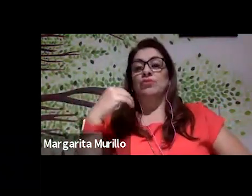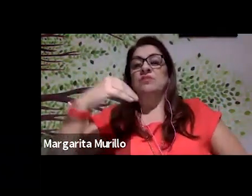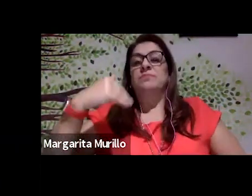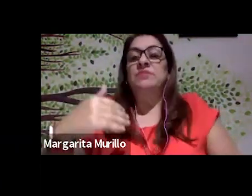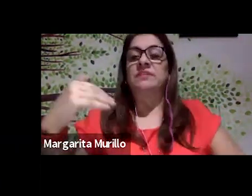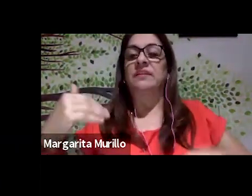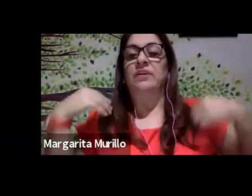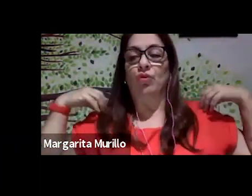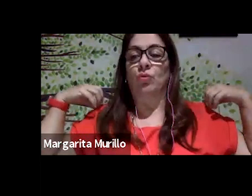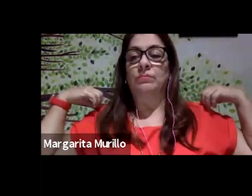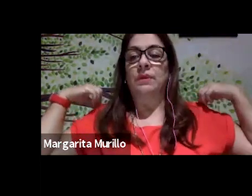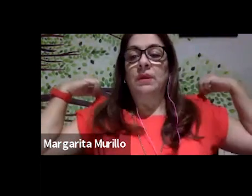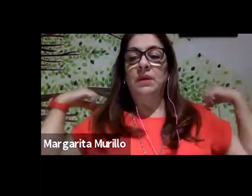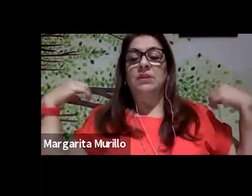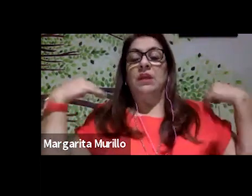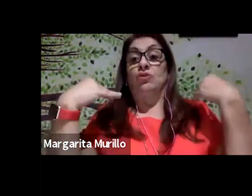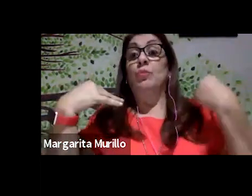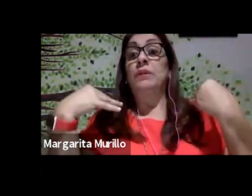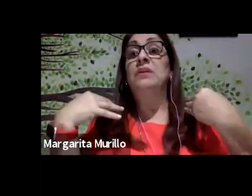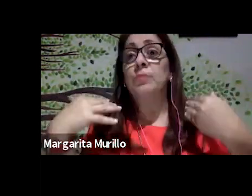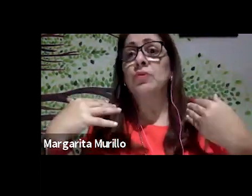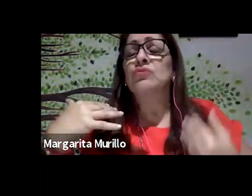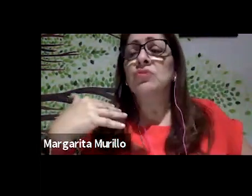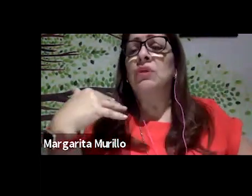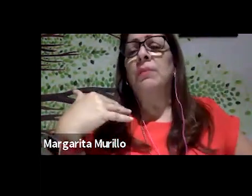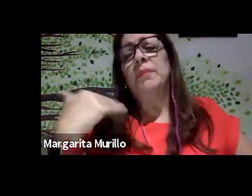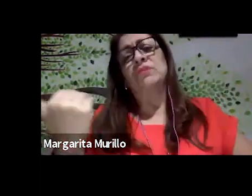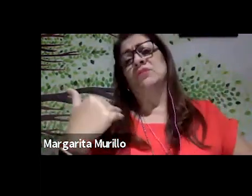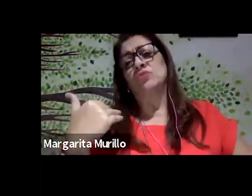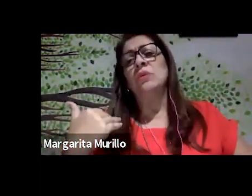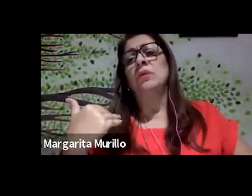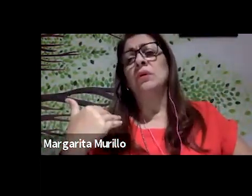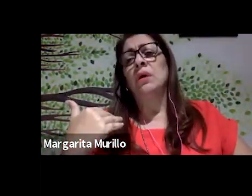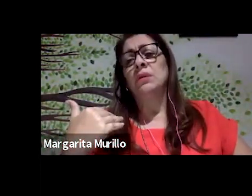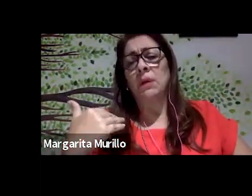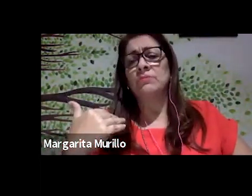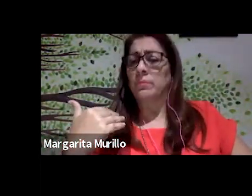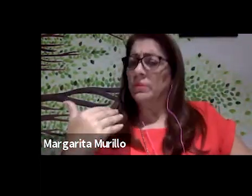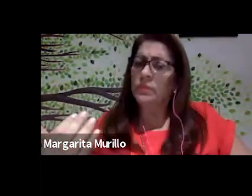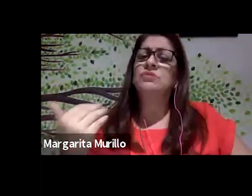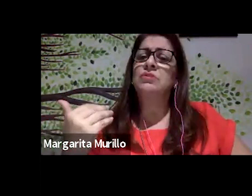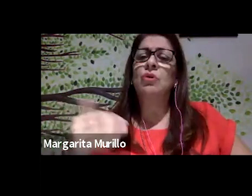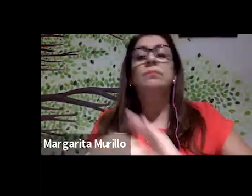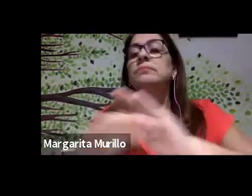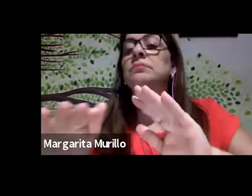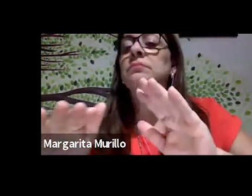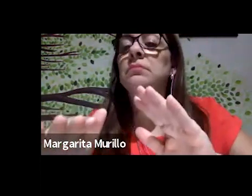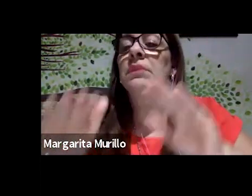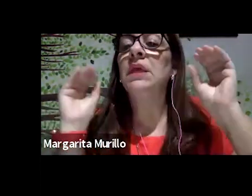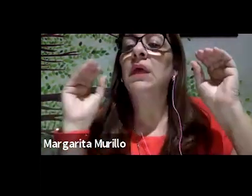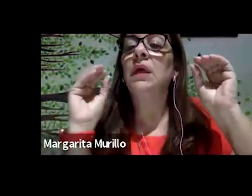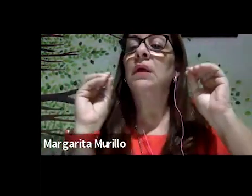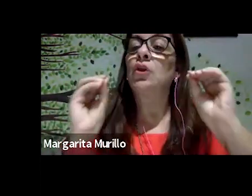Entonces vamos a andar de rojo y y yo no puedo yo pero yo es que a mí me gusta el azul digamos a mí no me gusta el rojo